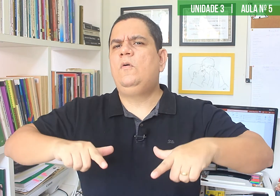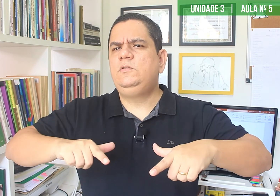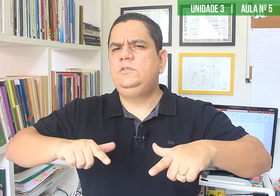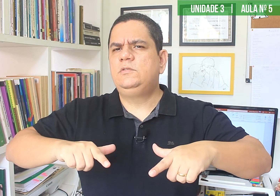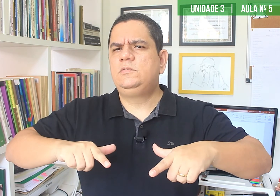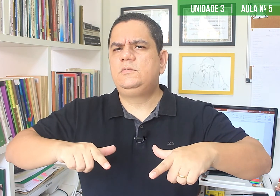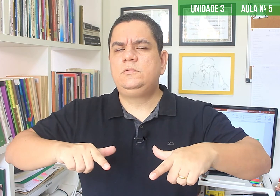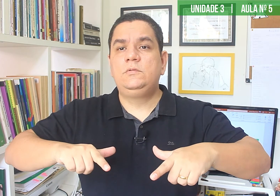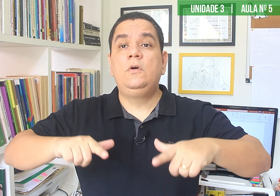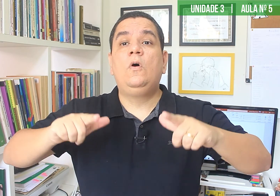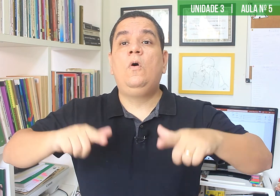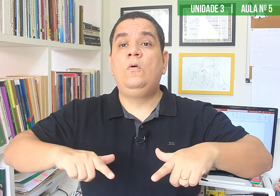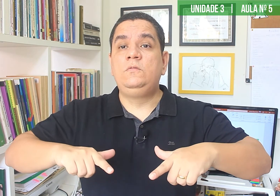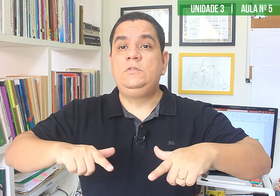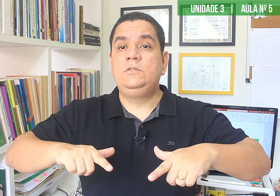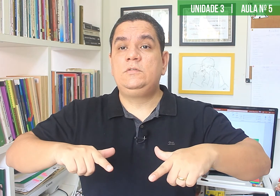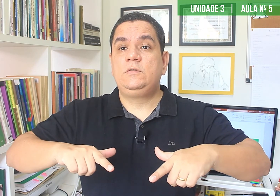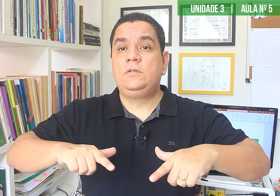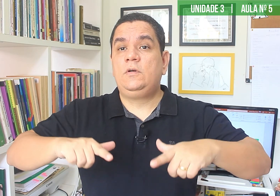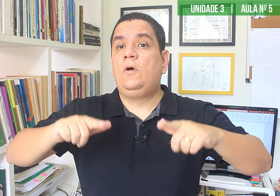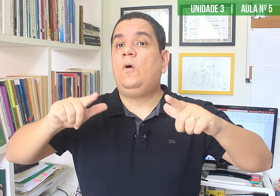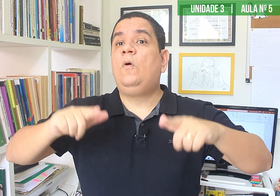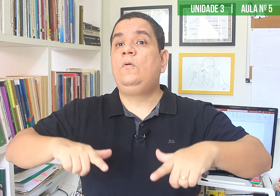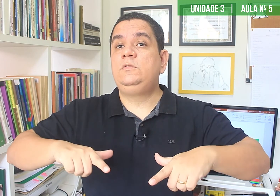Onde? Onde? Onde?